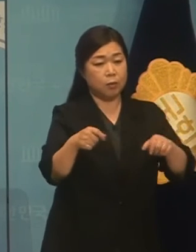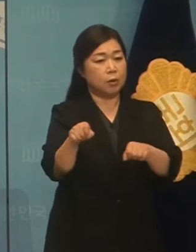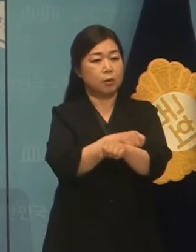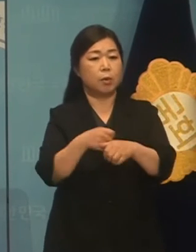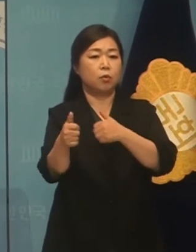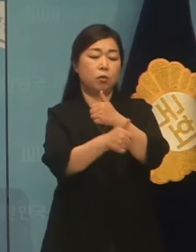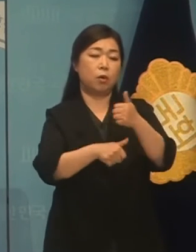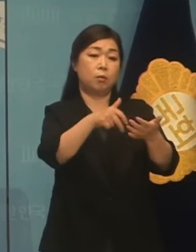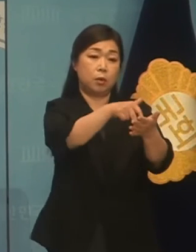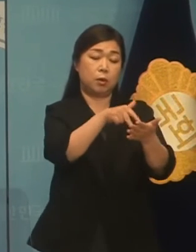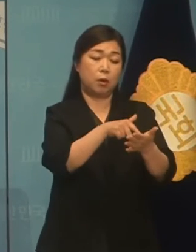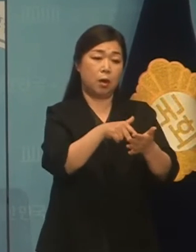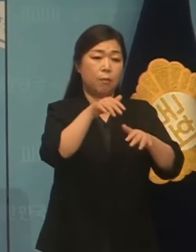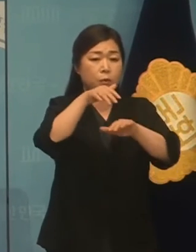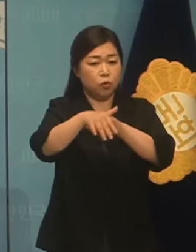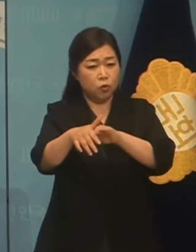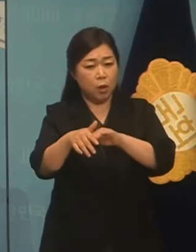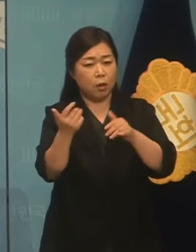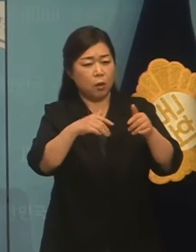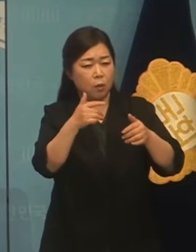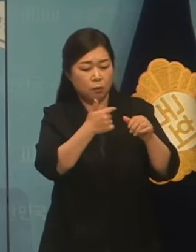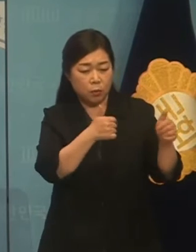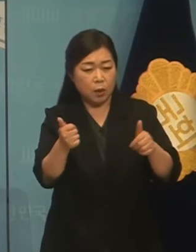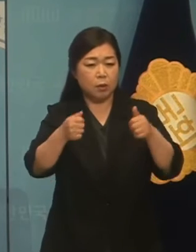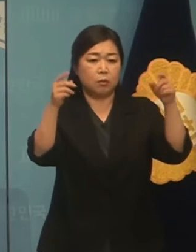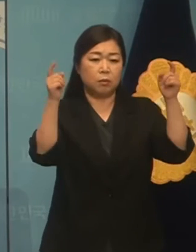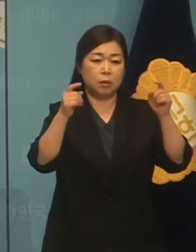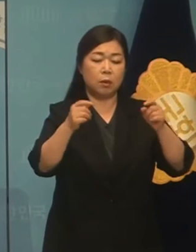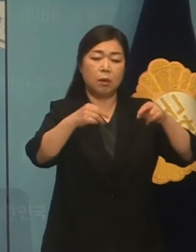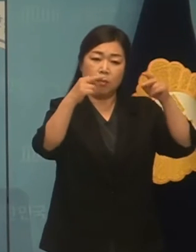차원에서 민주당과 무수한 협상을 했습니다.